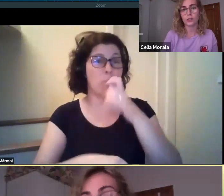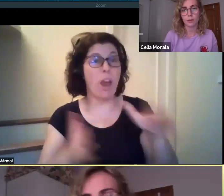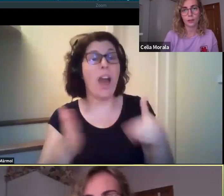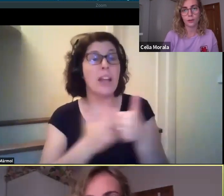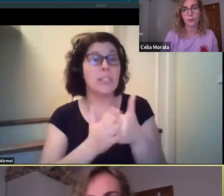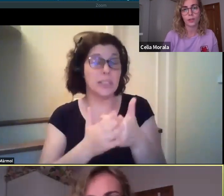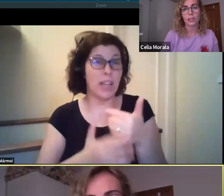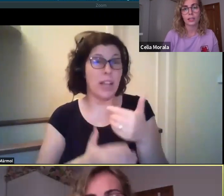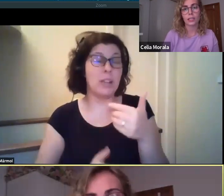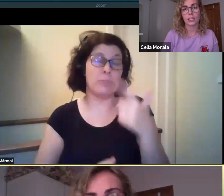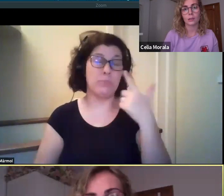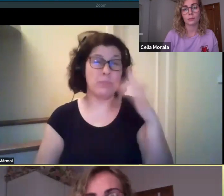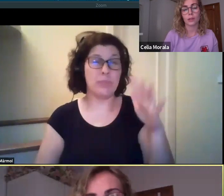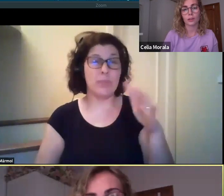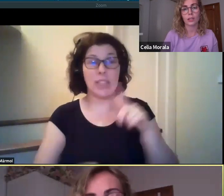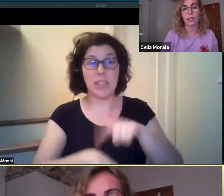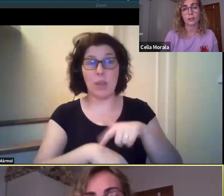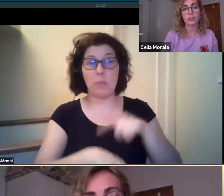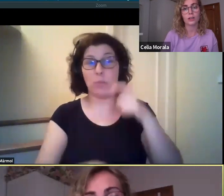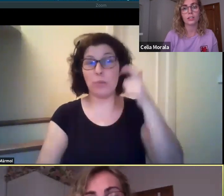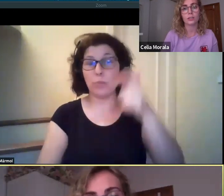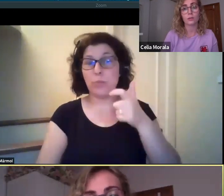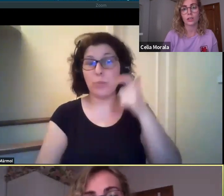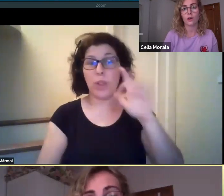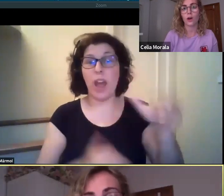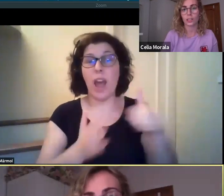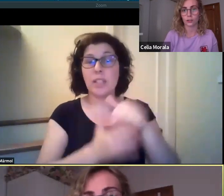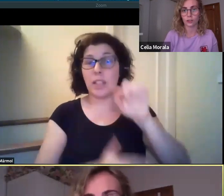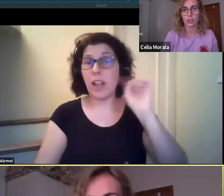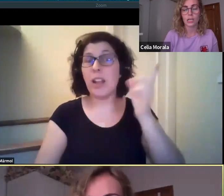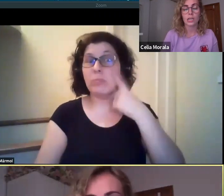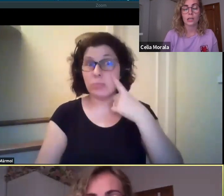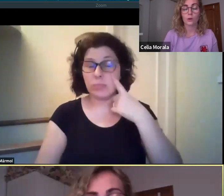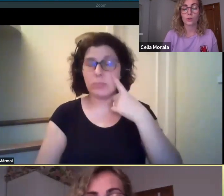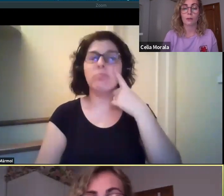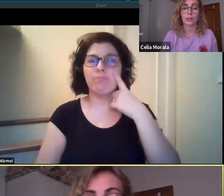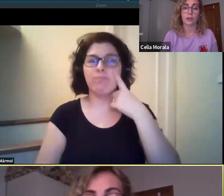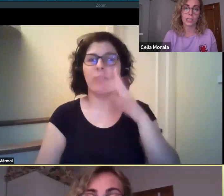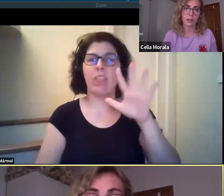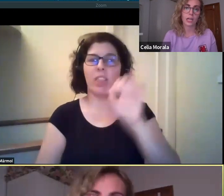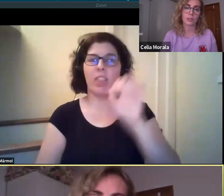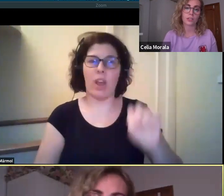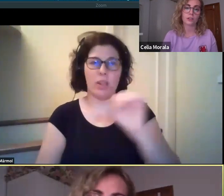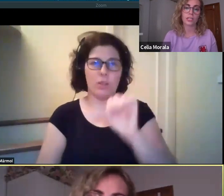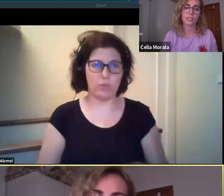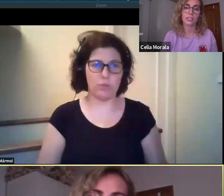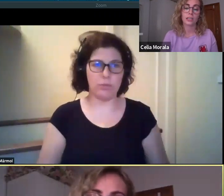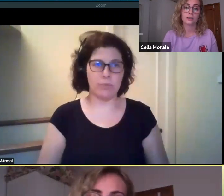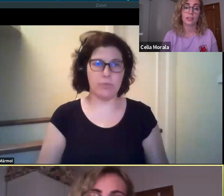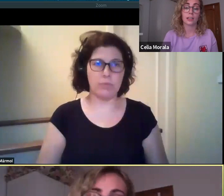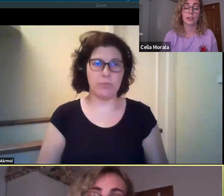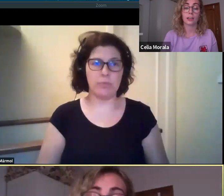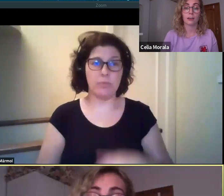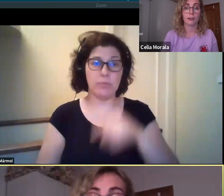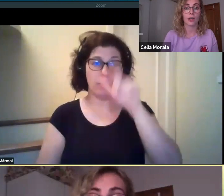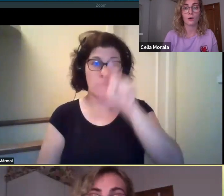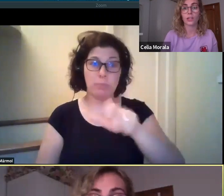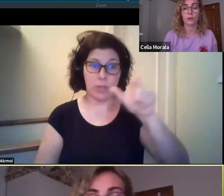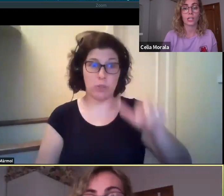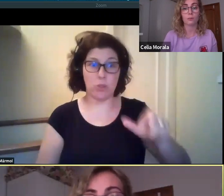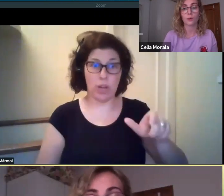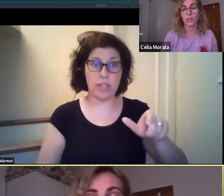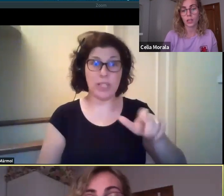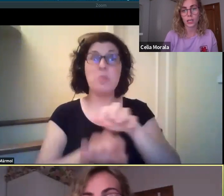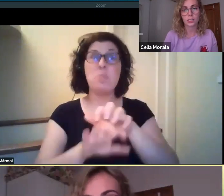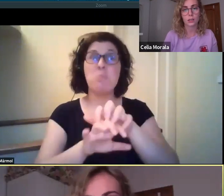tiempo estimado de obtención de diagnóstico es de unos 5 años. Incluso la mayoría de las personas tienen que acudir